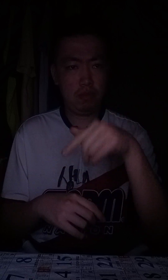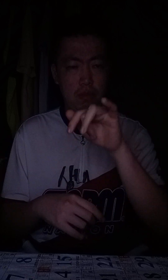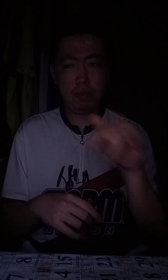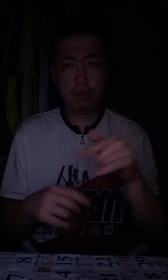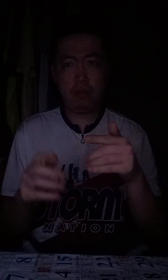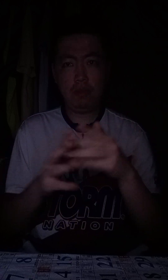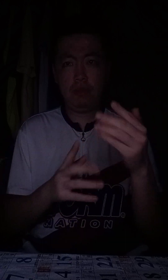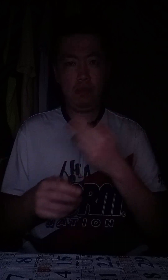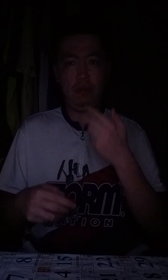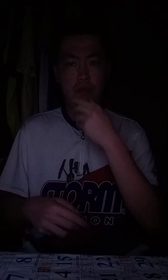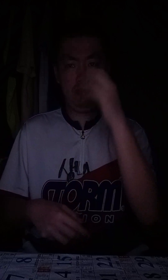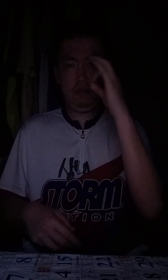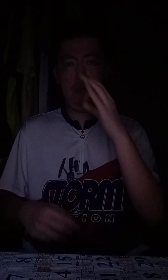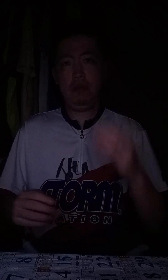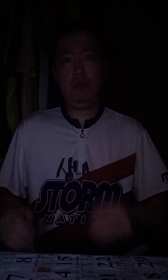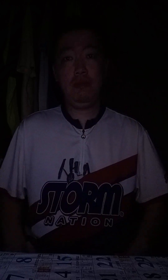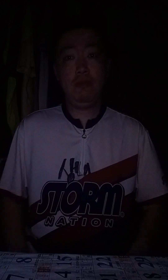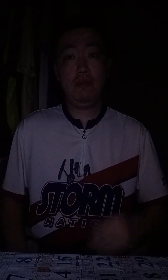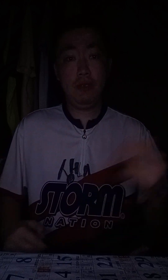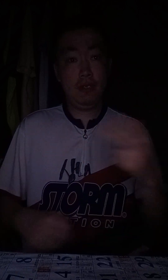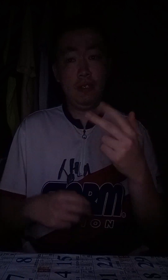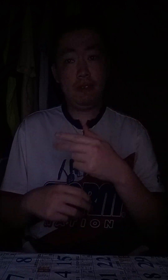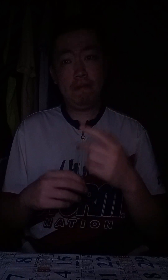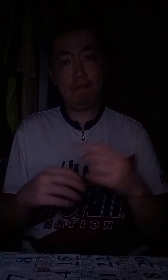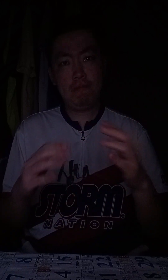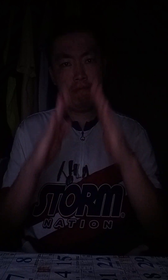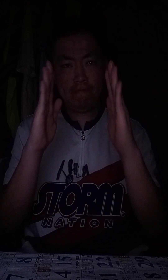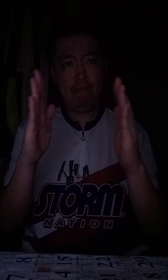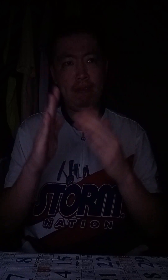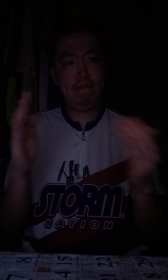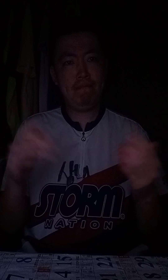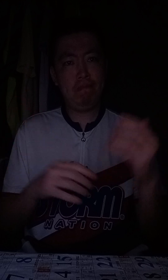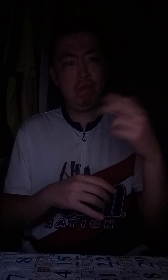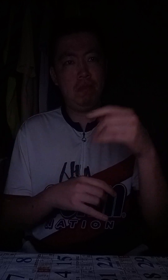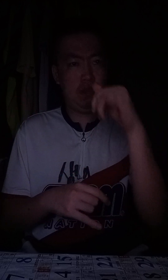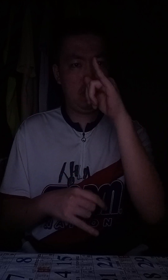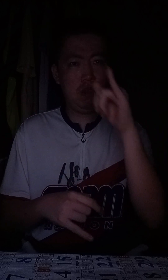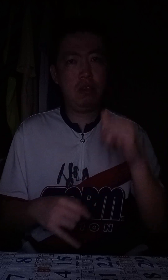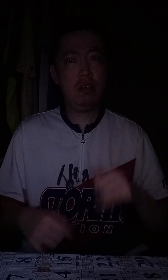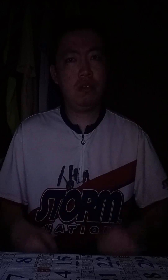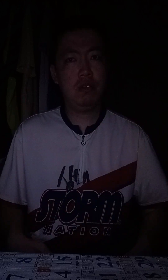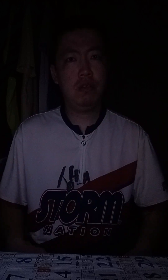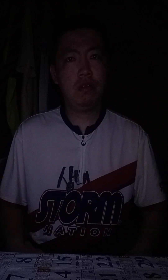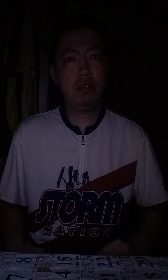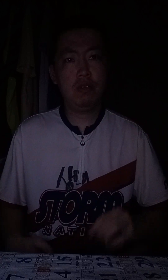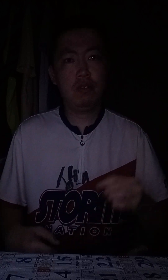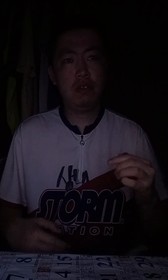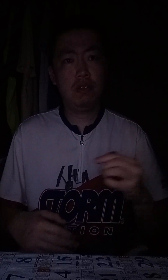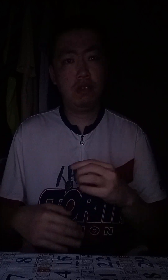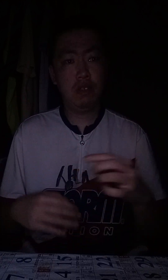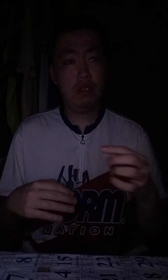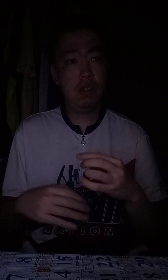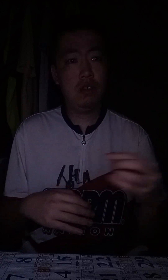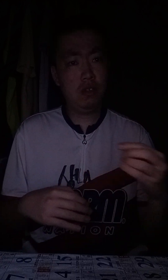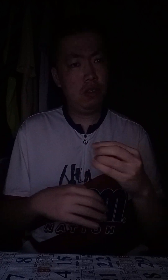상황입니다. 달리던 시내버스가 멈춰선 경우도 있었습니다. 주공 아파트를